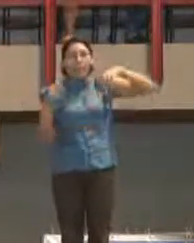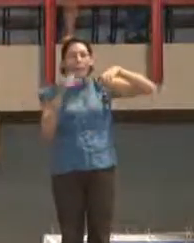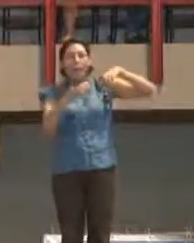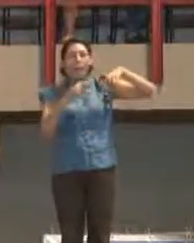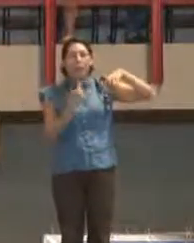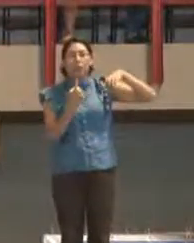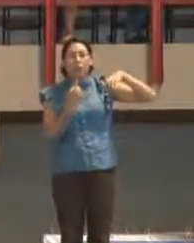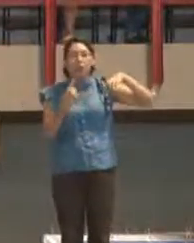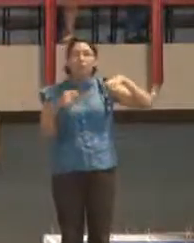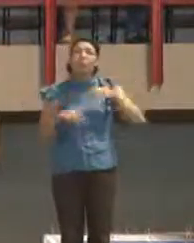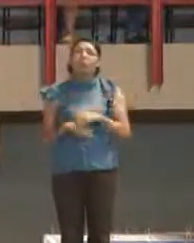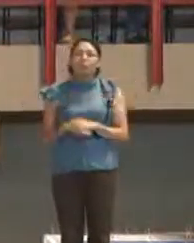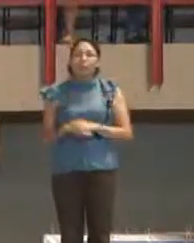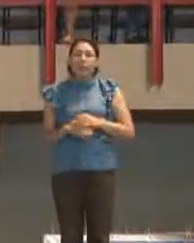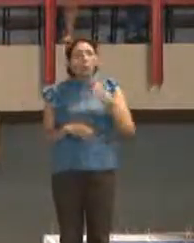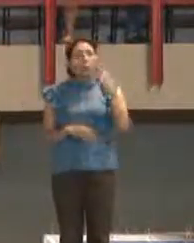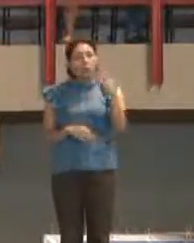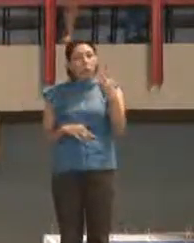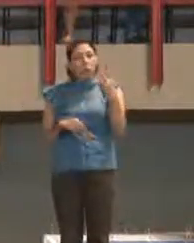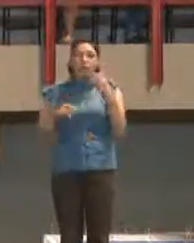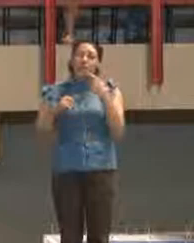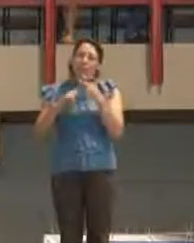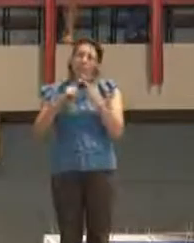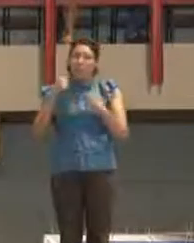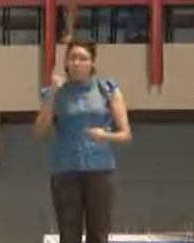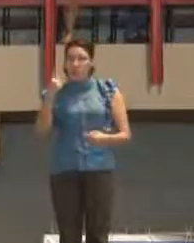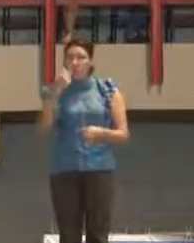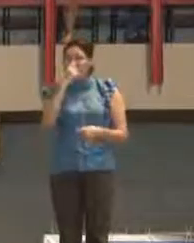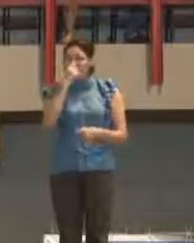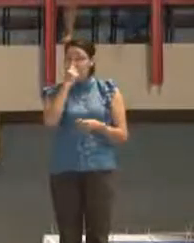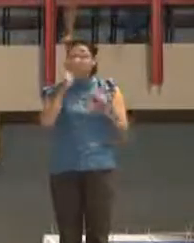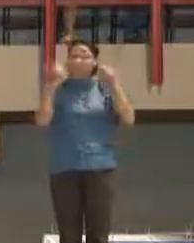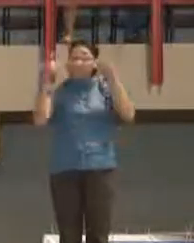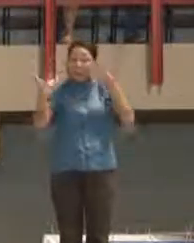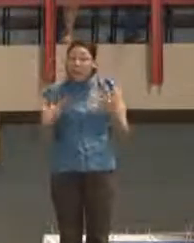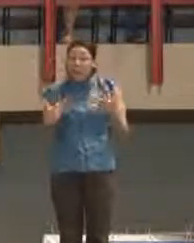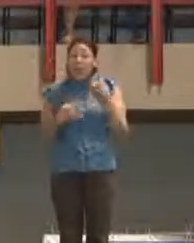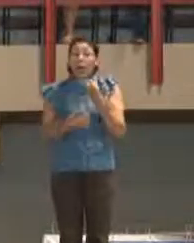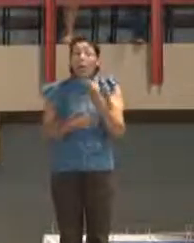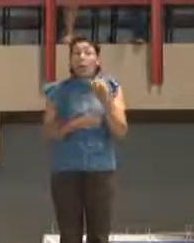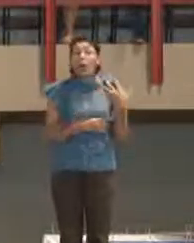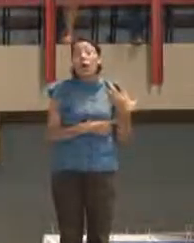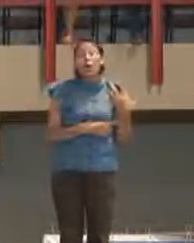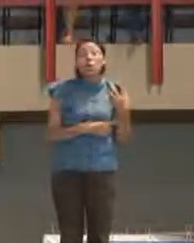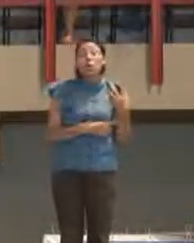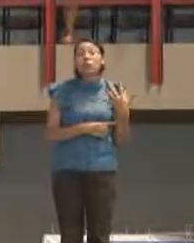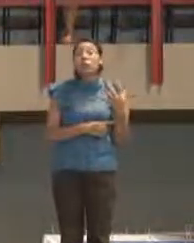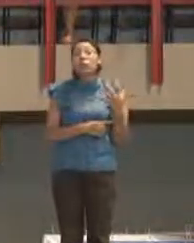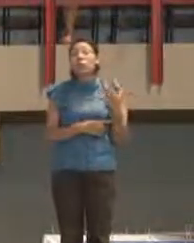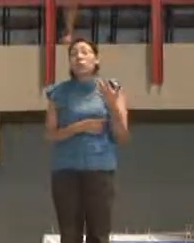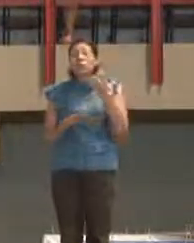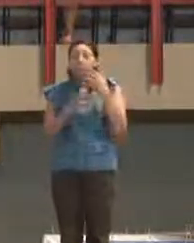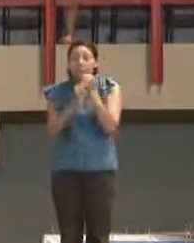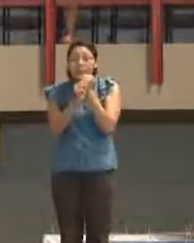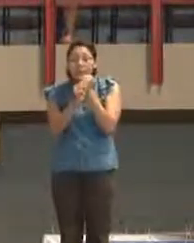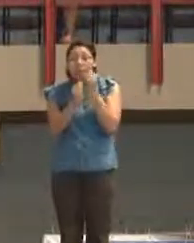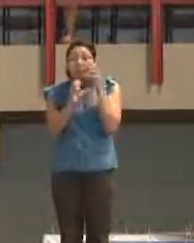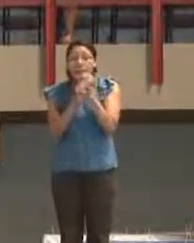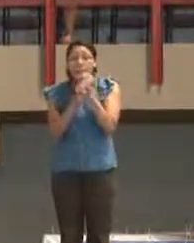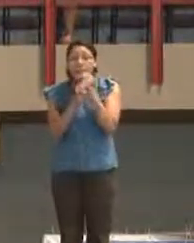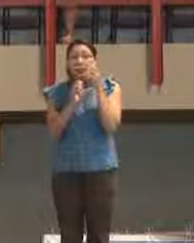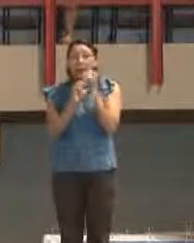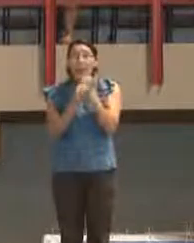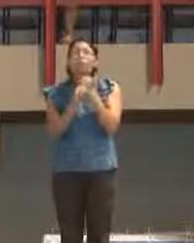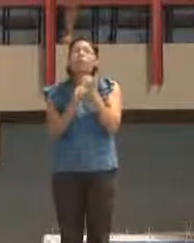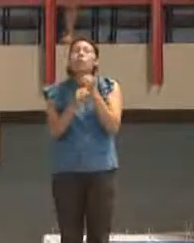o que é que o problema quer? O problema quer que você diga quantos pontos esse time tem no final